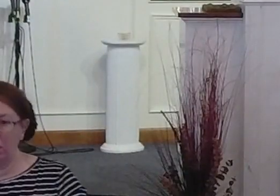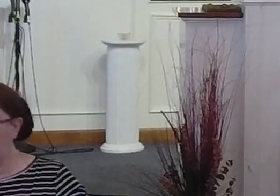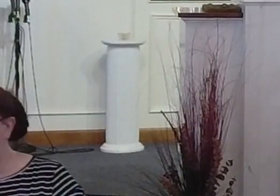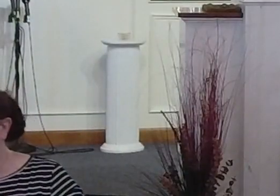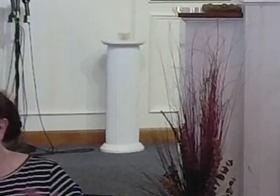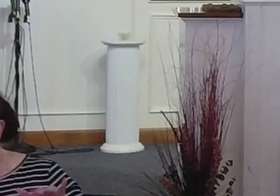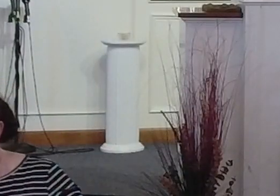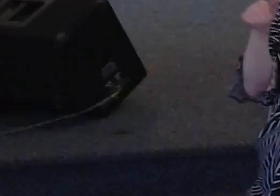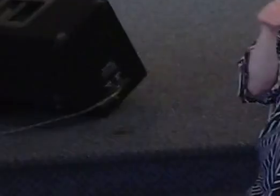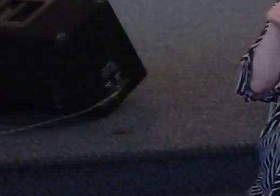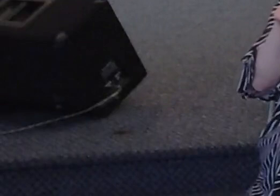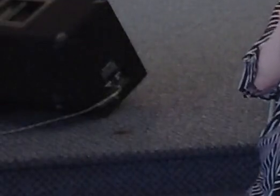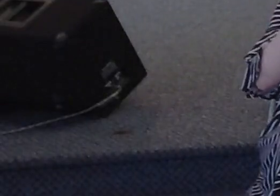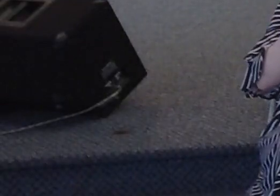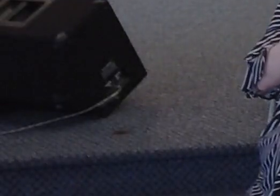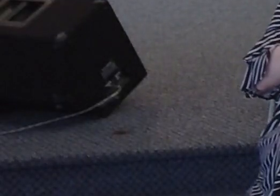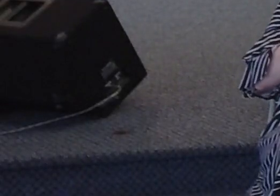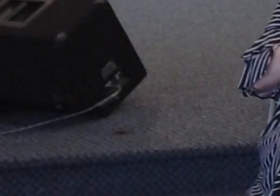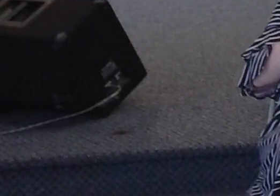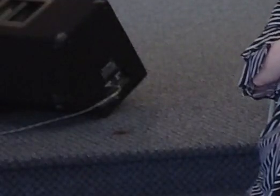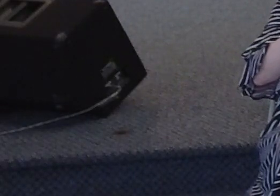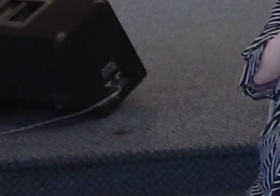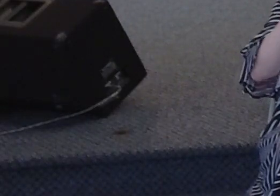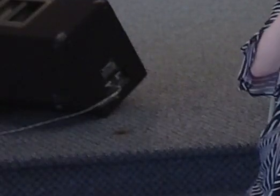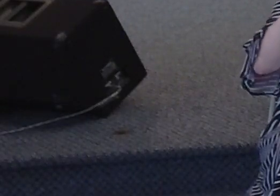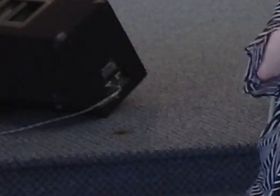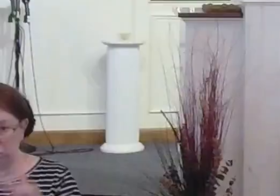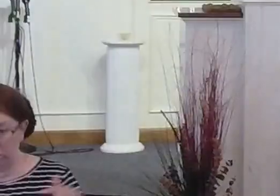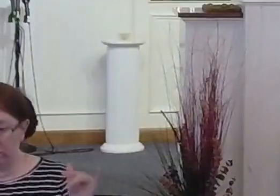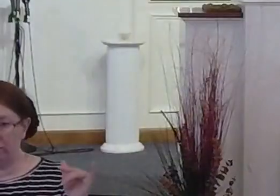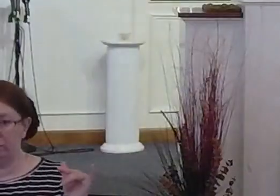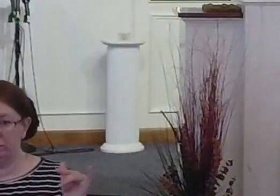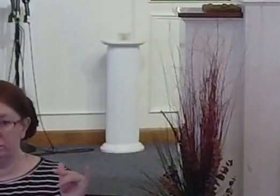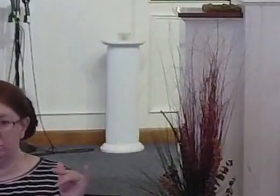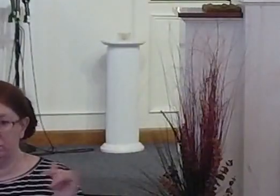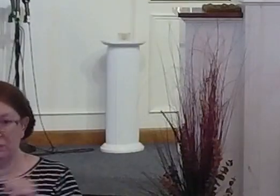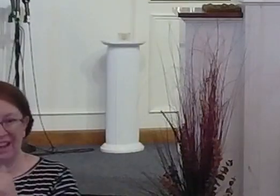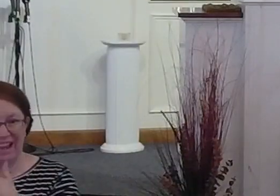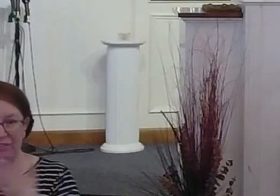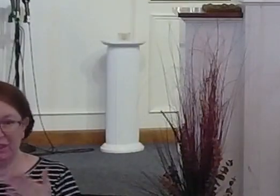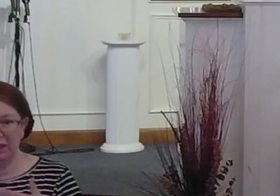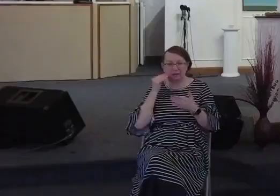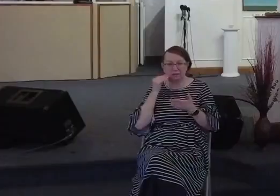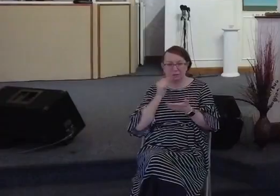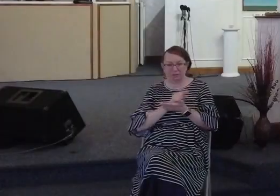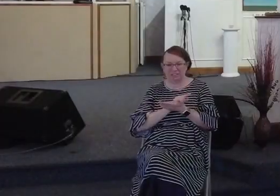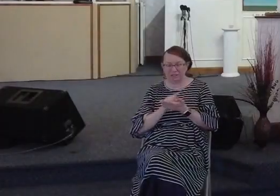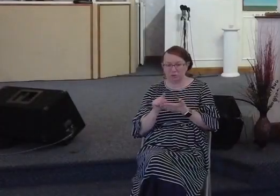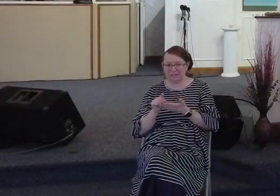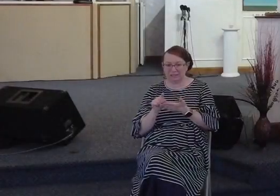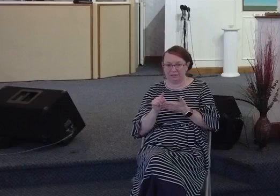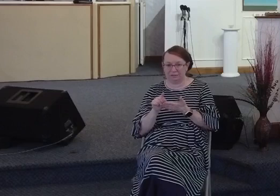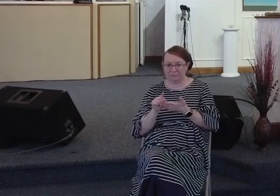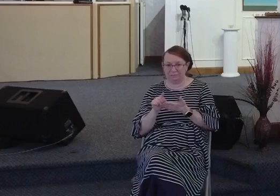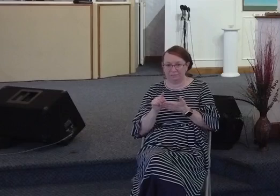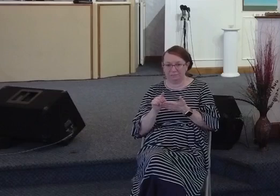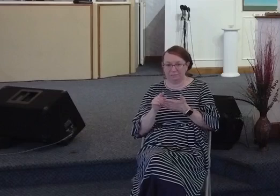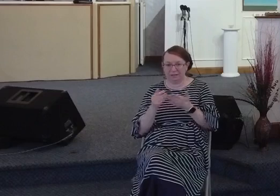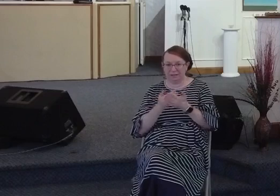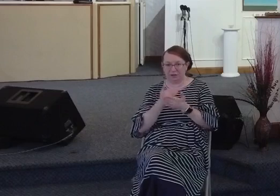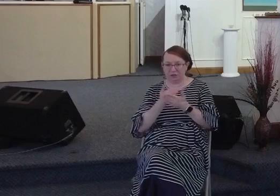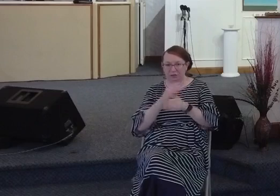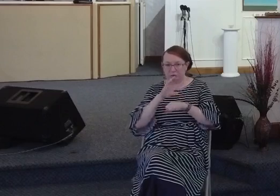valles, todo tipo de cosas que se arrasan, todas las cosas que se arrasan, todas las cosas que vuelan, todo lo que se